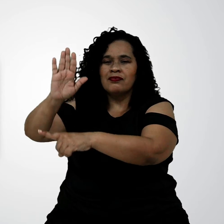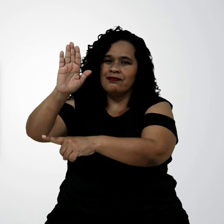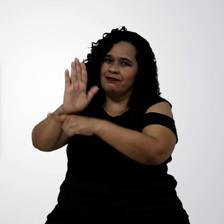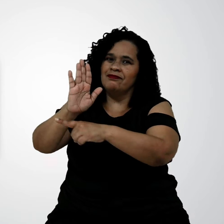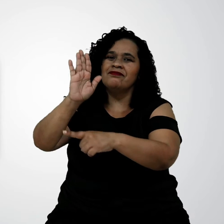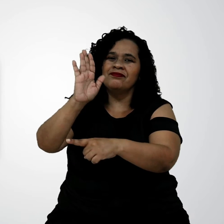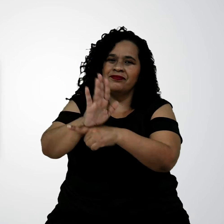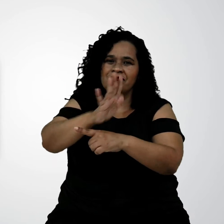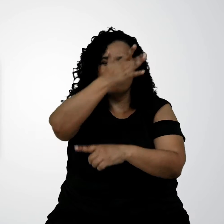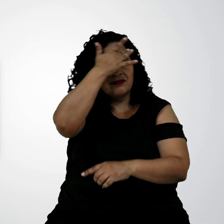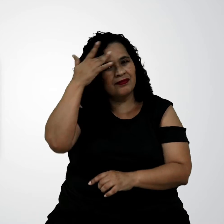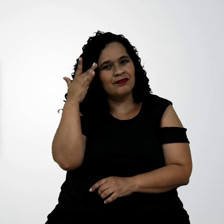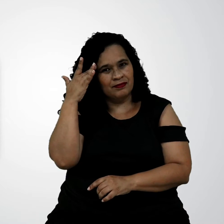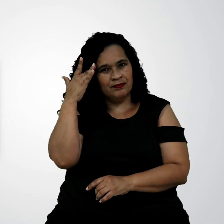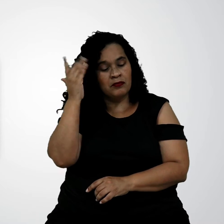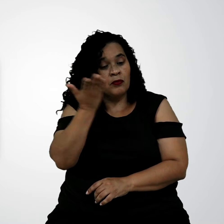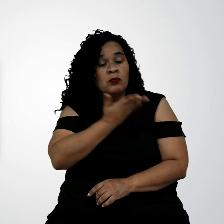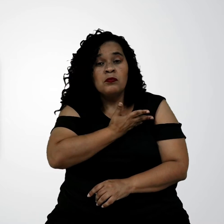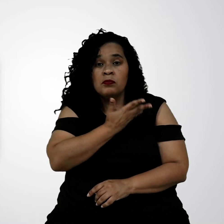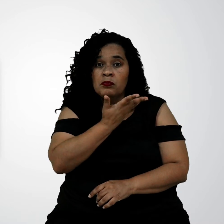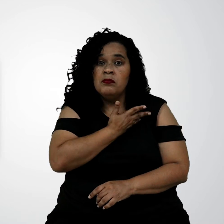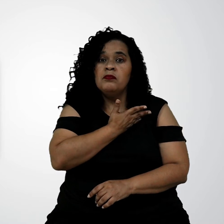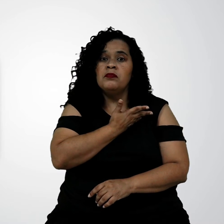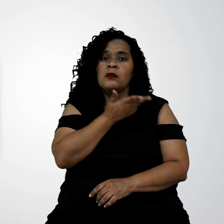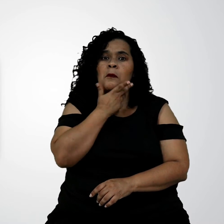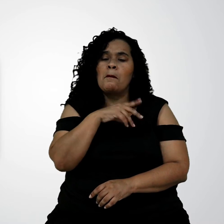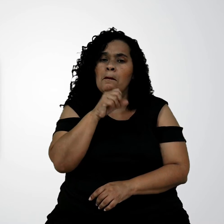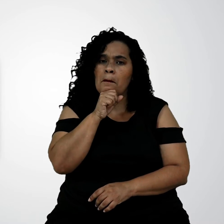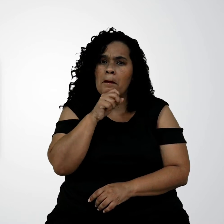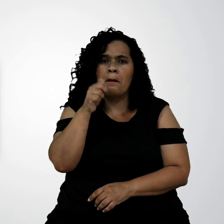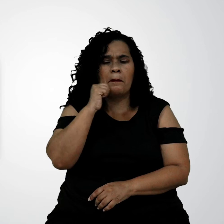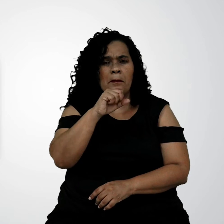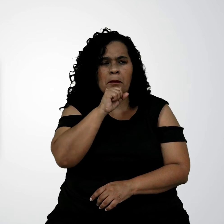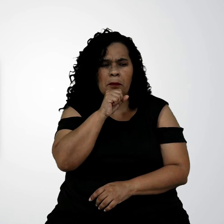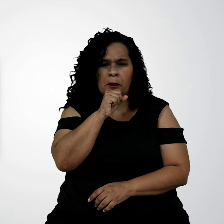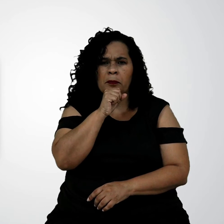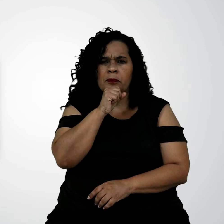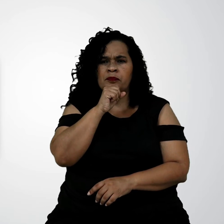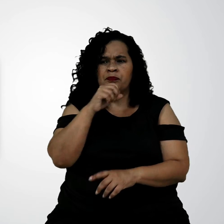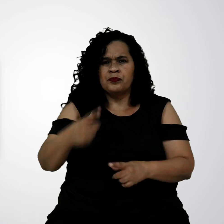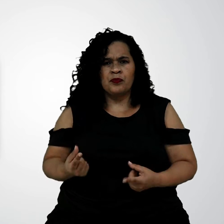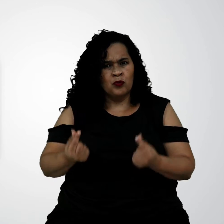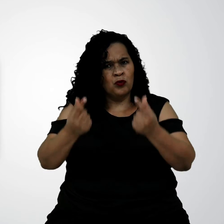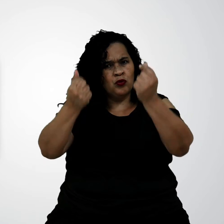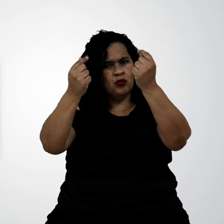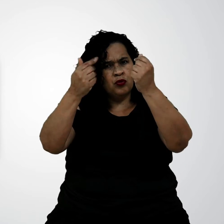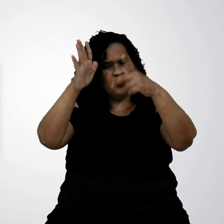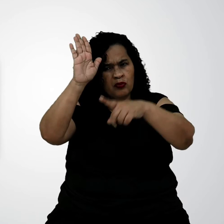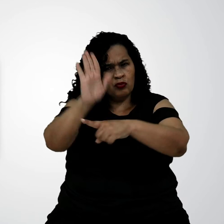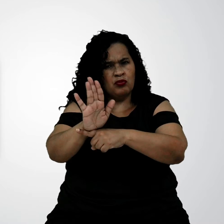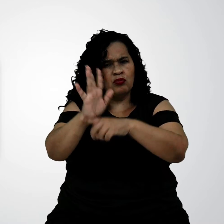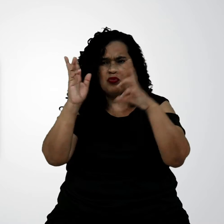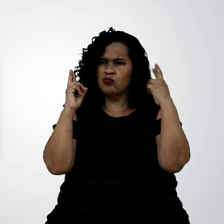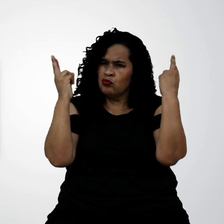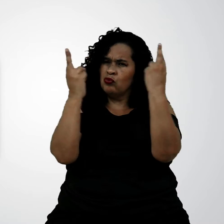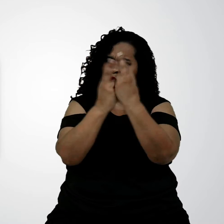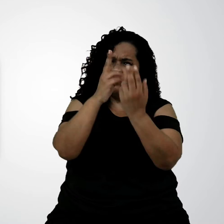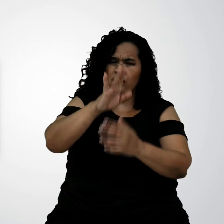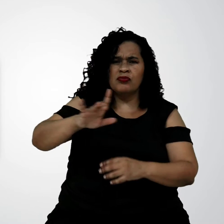seus pais, através do dinheiro você investe no reino de Deus, ajuda a sua igreja local, obras